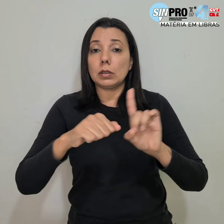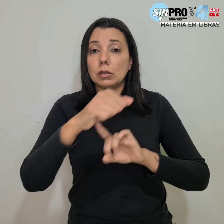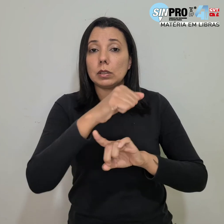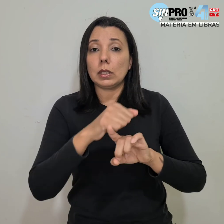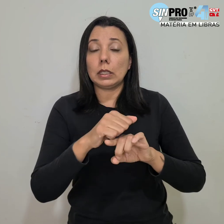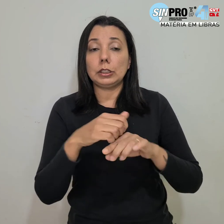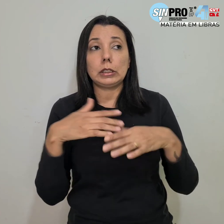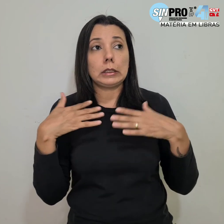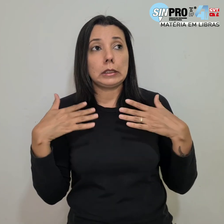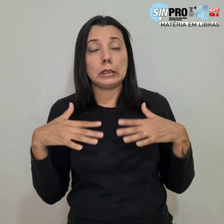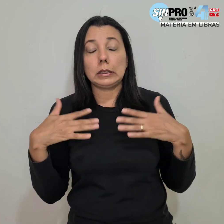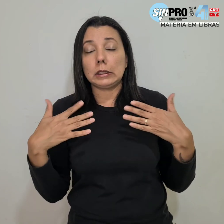sociedade perplexa,